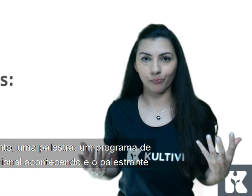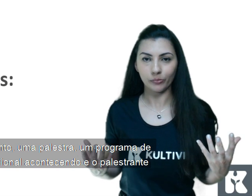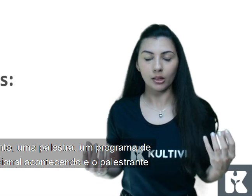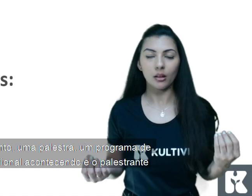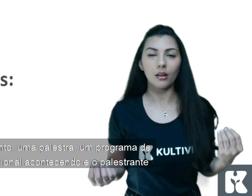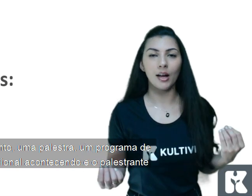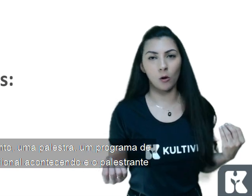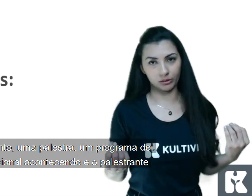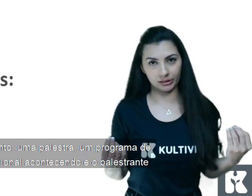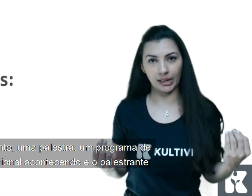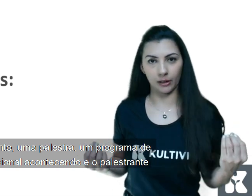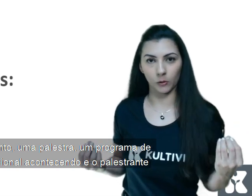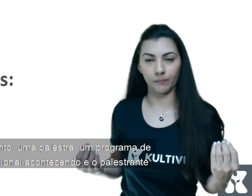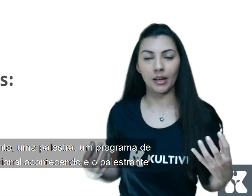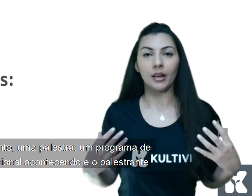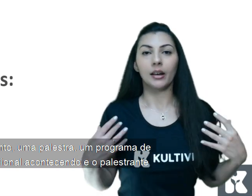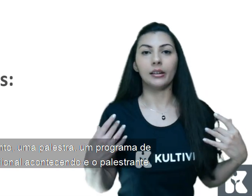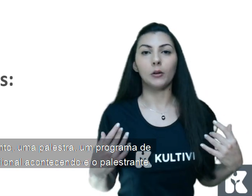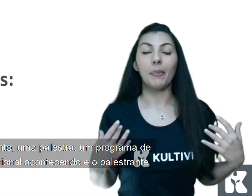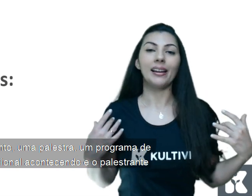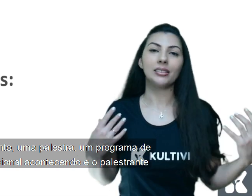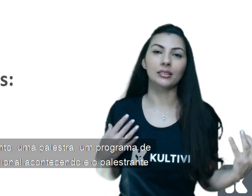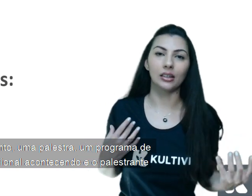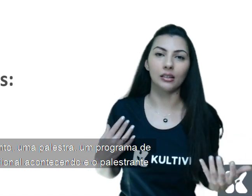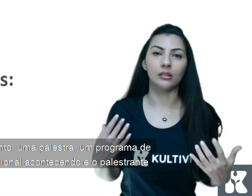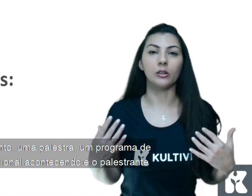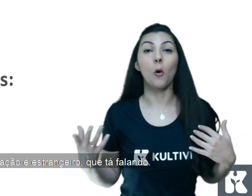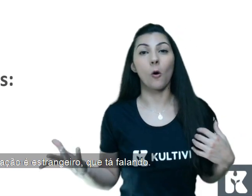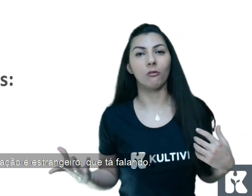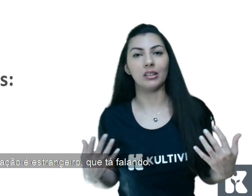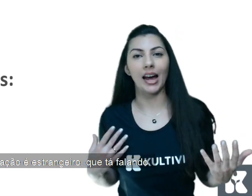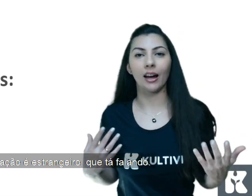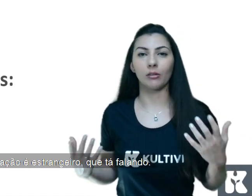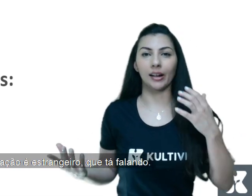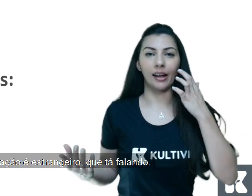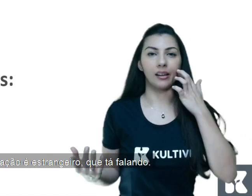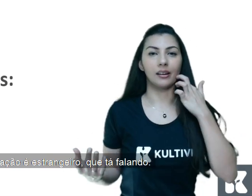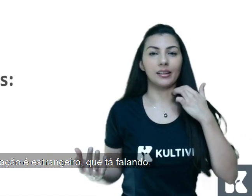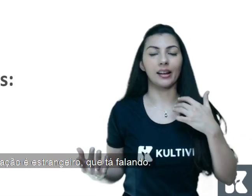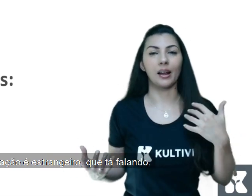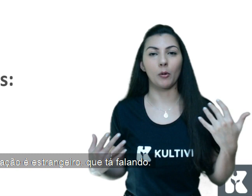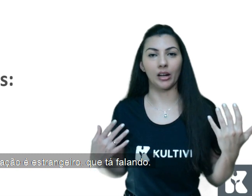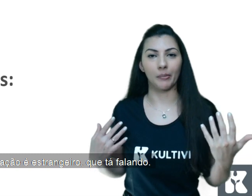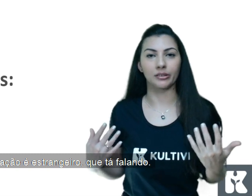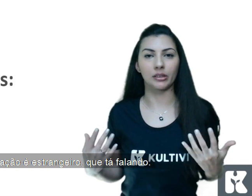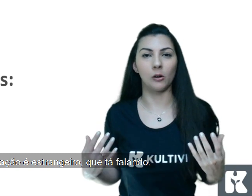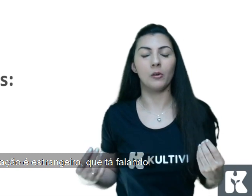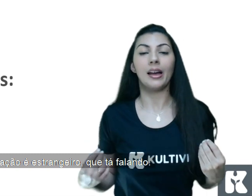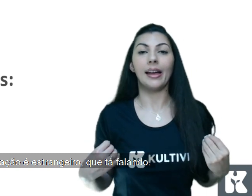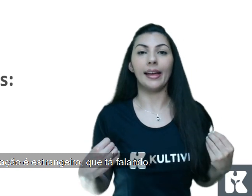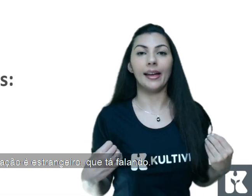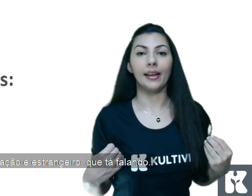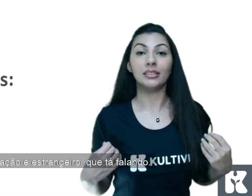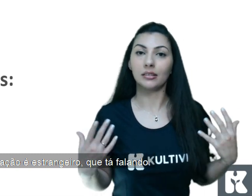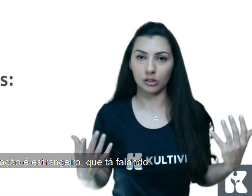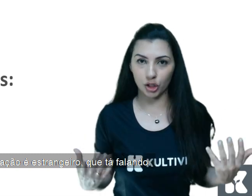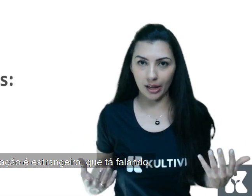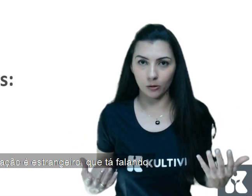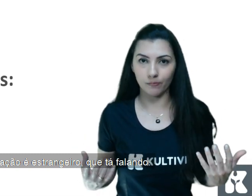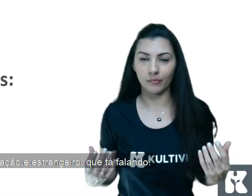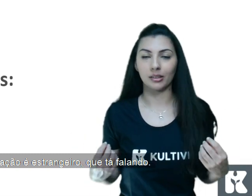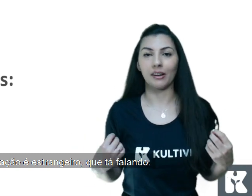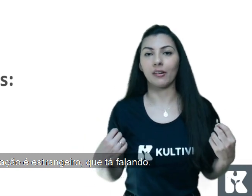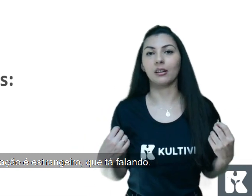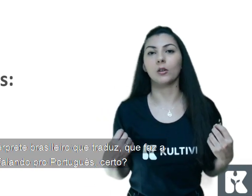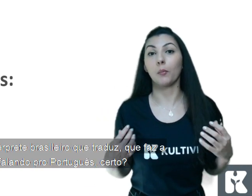internacional acontecendo, e o palestrante ou o convidado daquela programação é